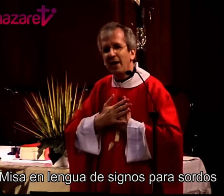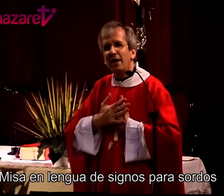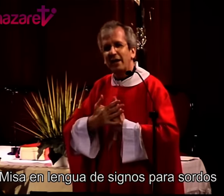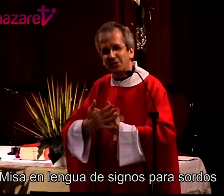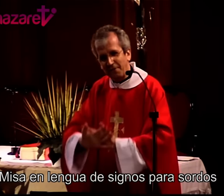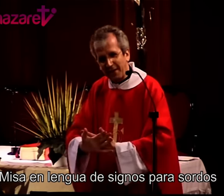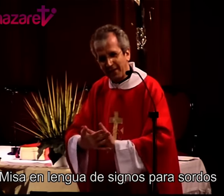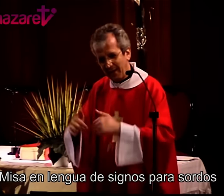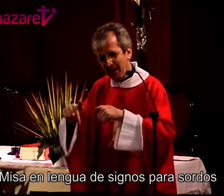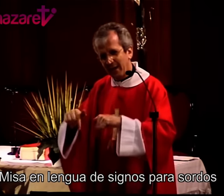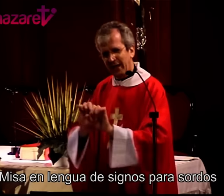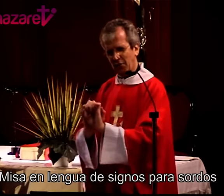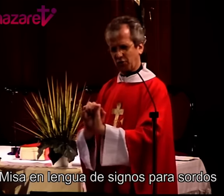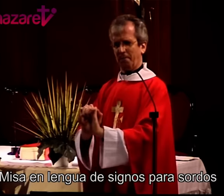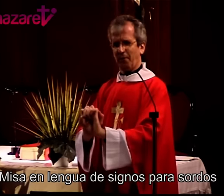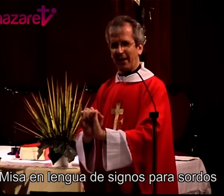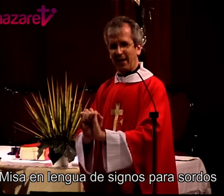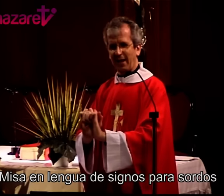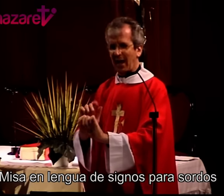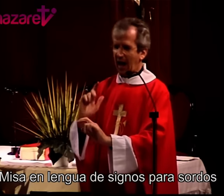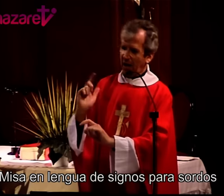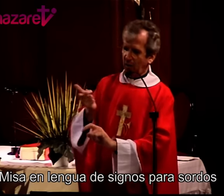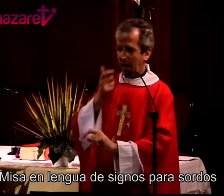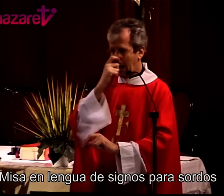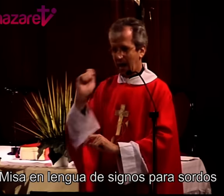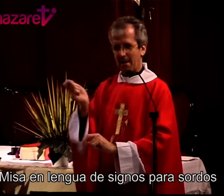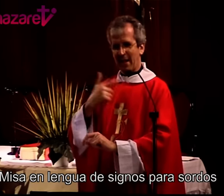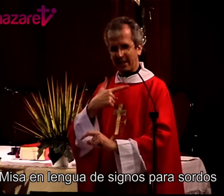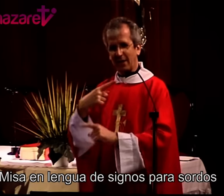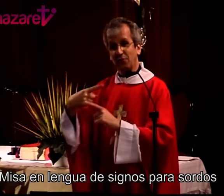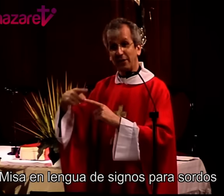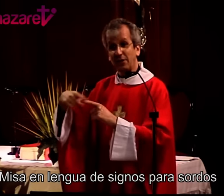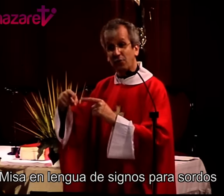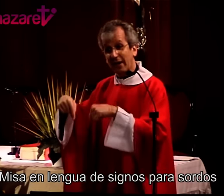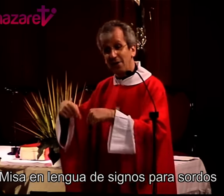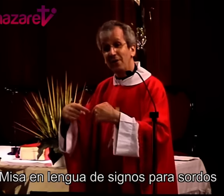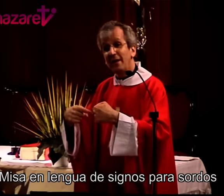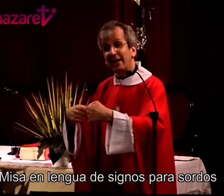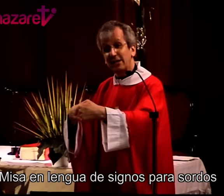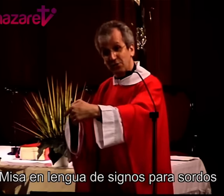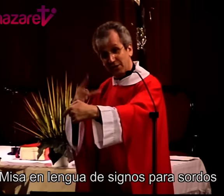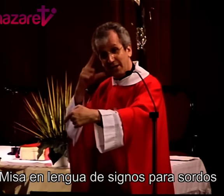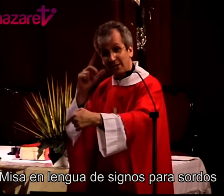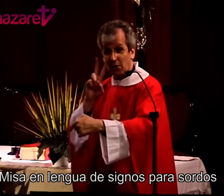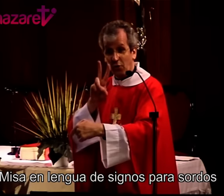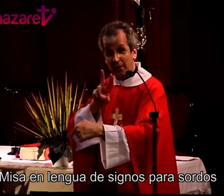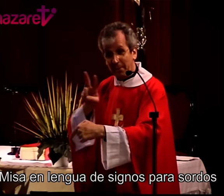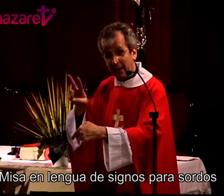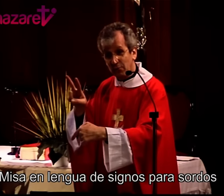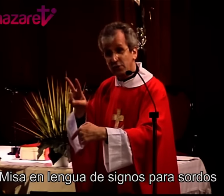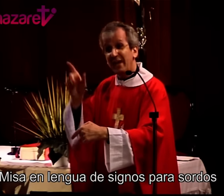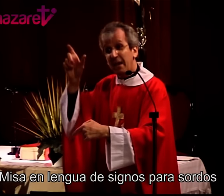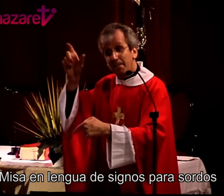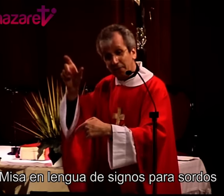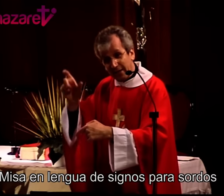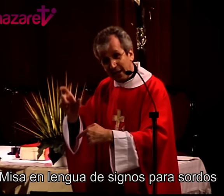humilde, que se ofrece, que no se opone al maltrato y todo aquello que estos días